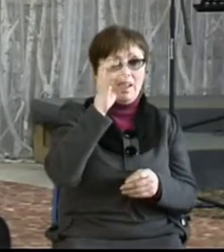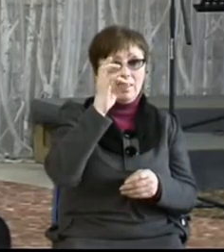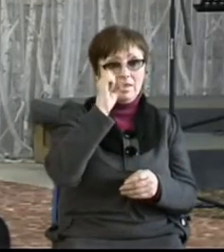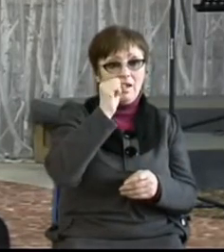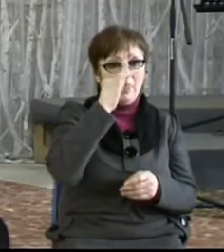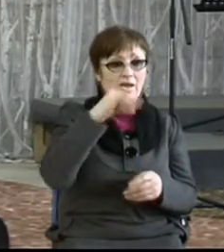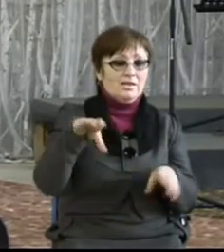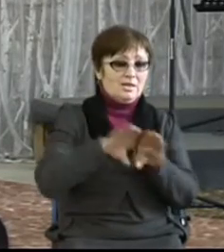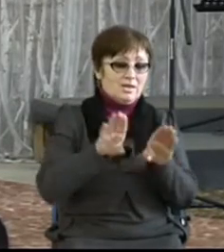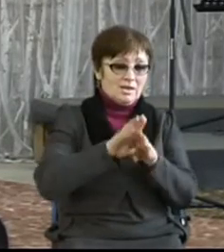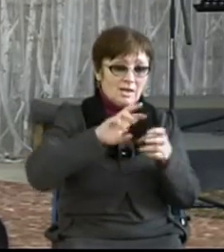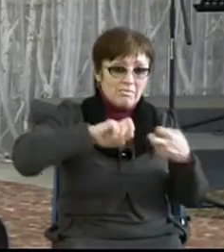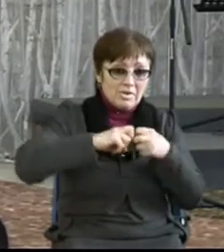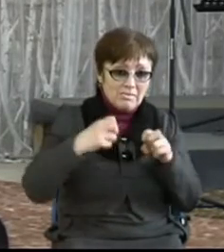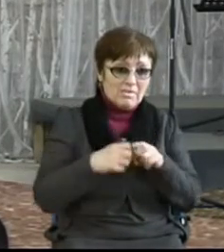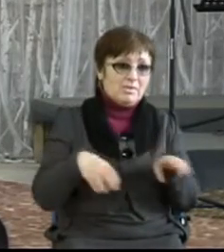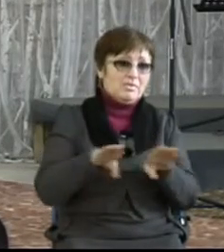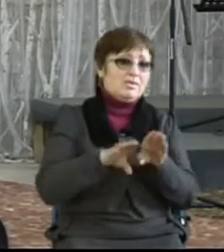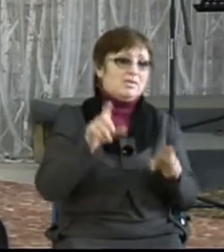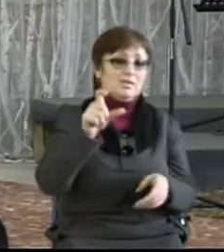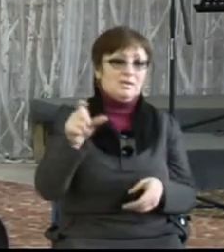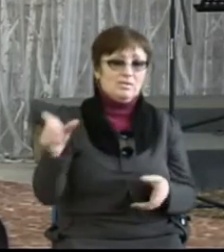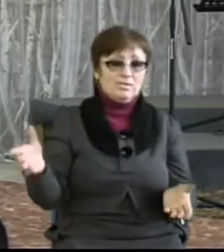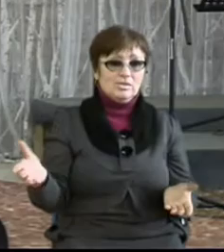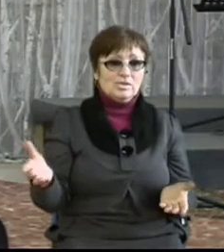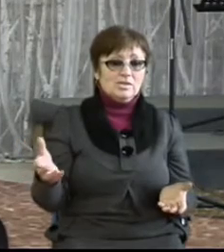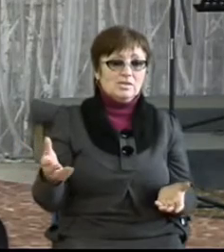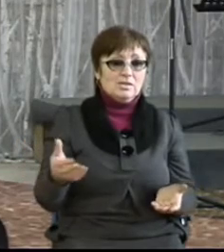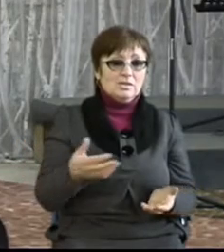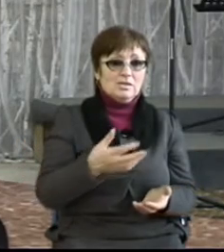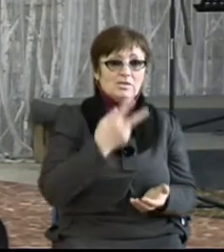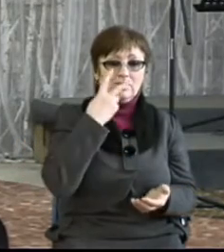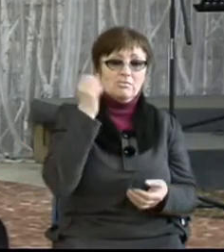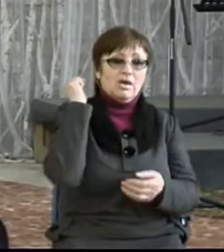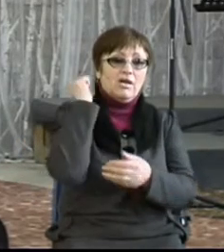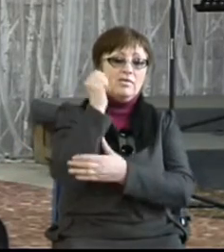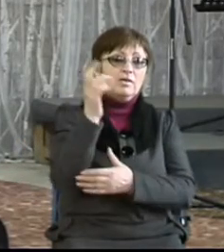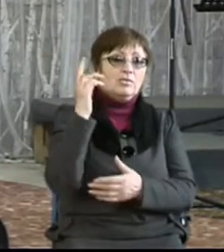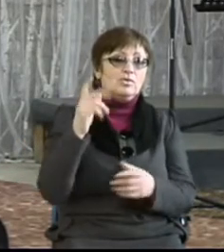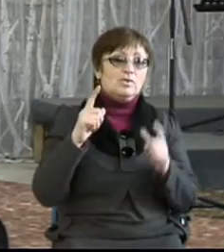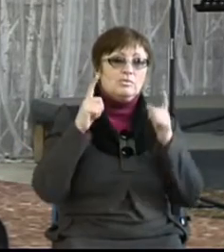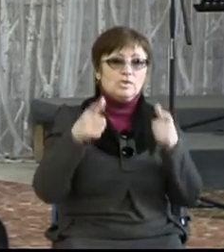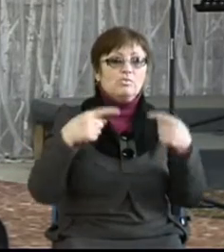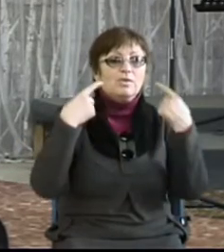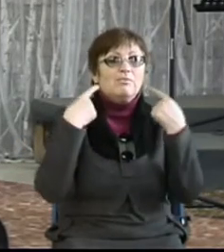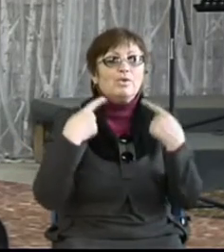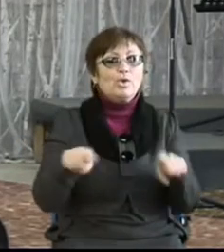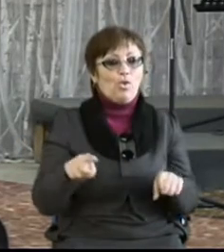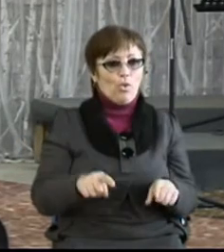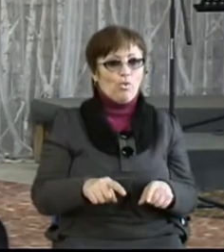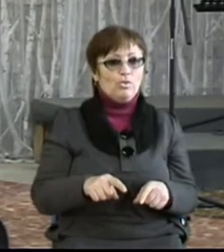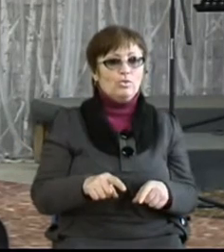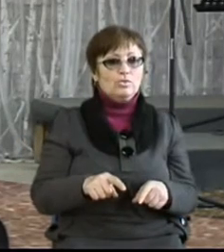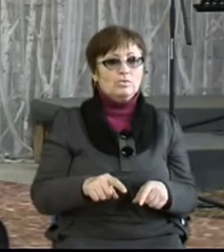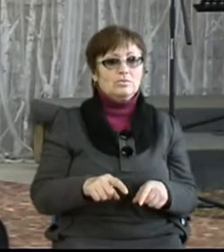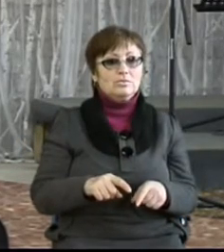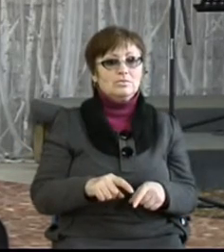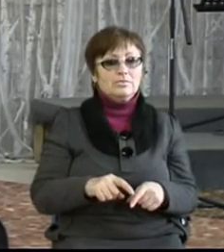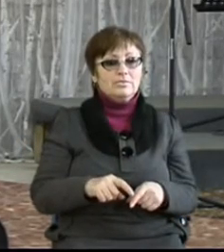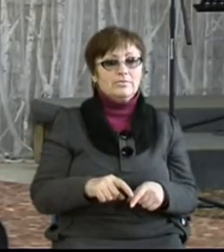проблема, скажем так, опять те же люди. И мы здесь видим уже Авраама, который поступает по-другому.